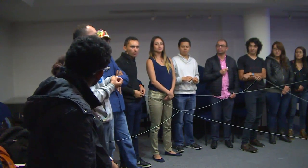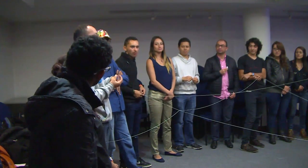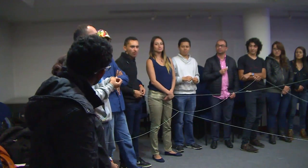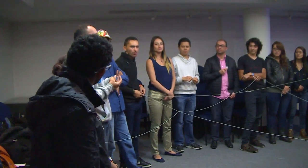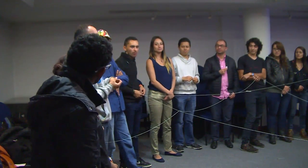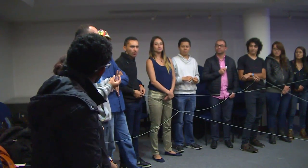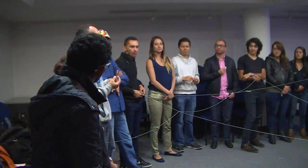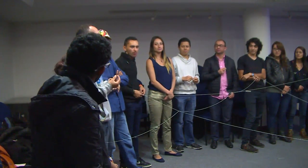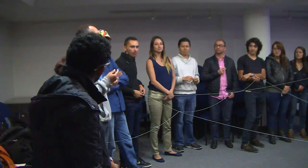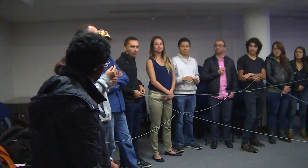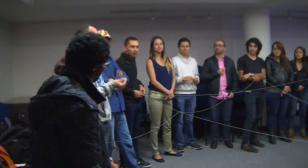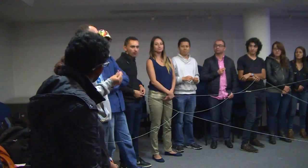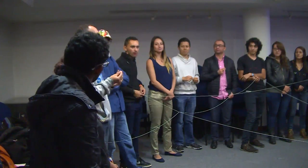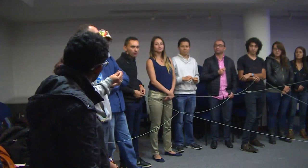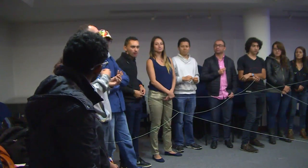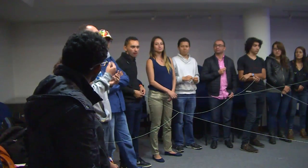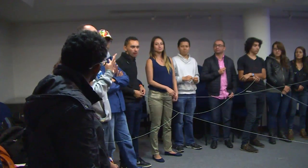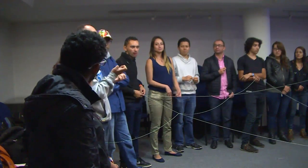Soy maestro